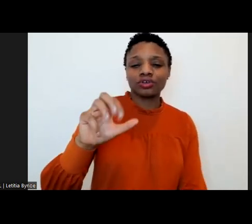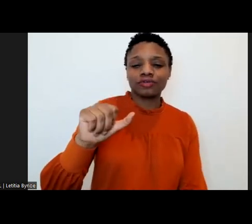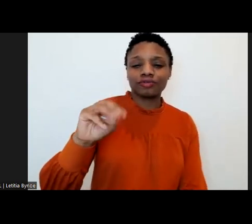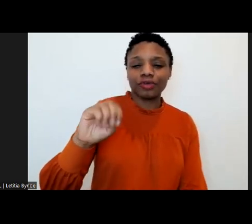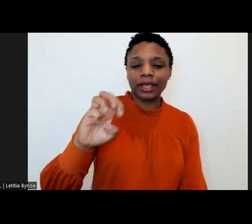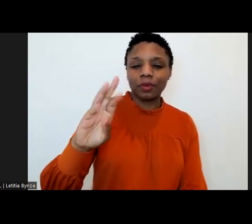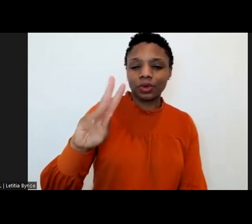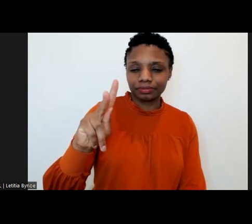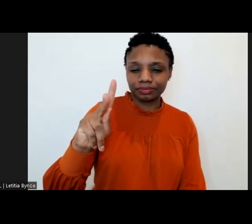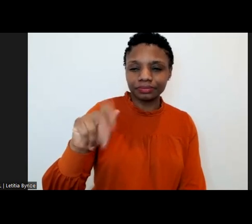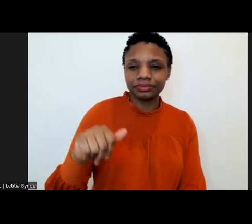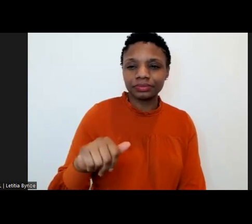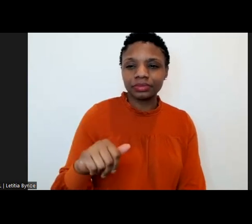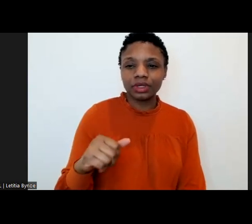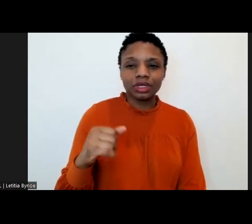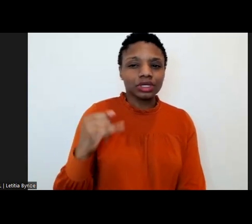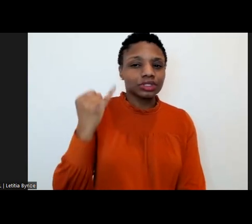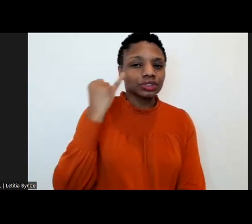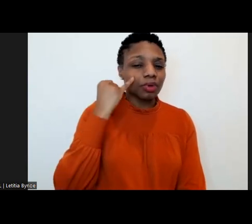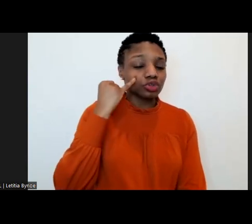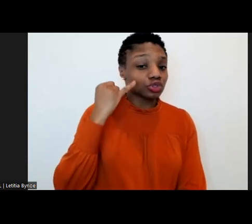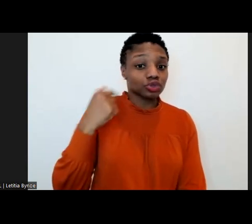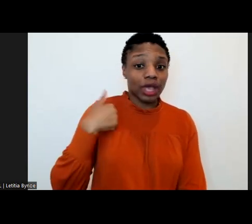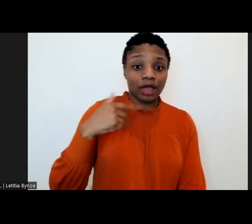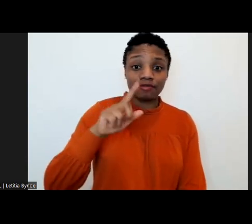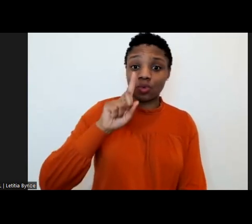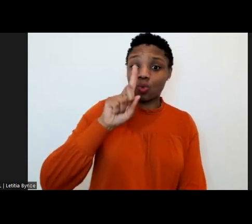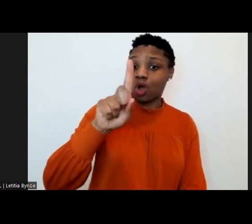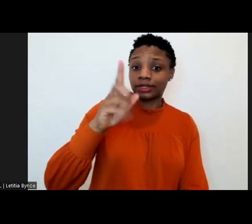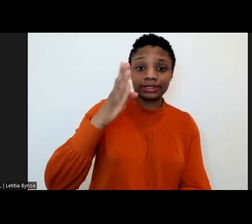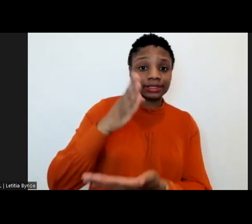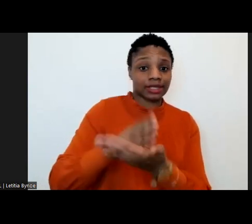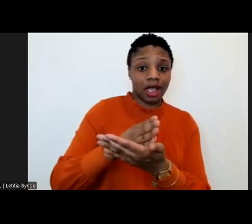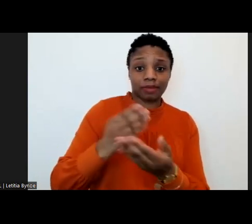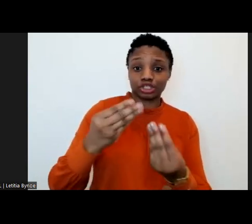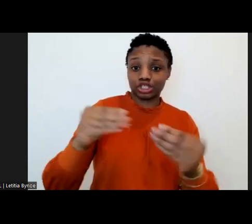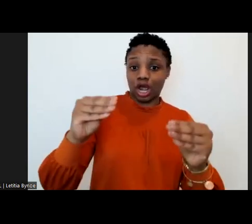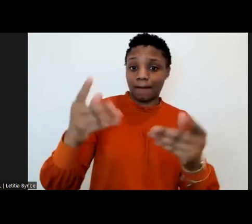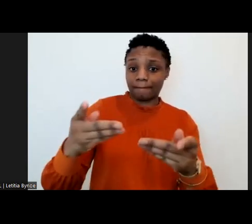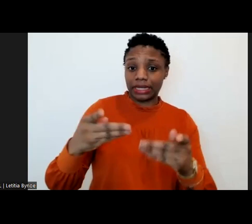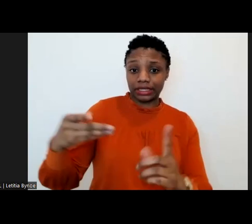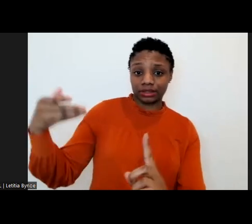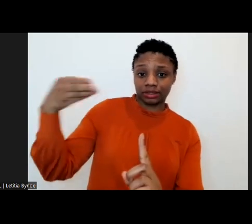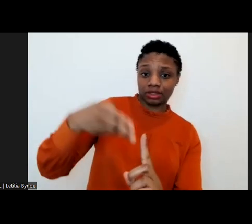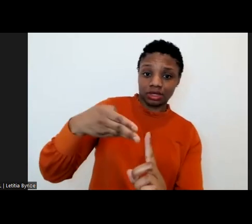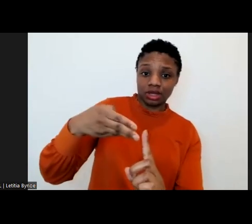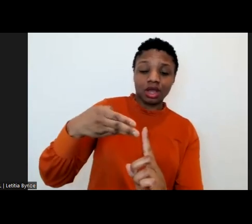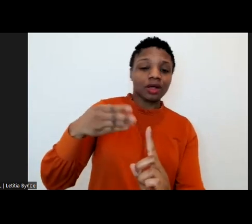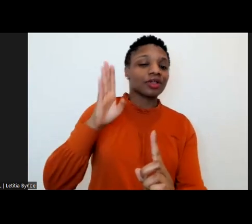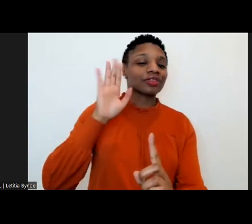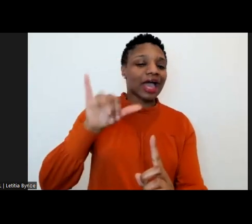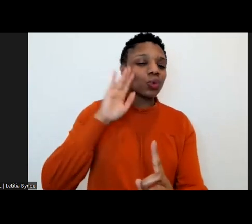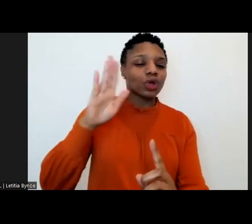permisos Así que si ustedes tuvieran un proceso